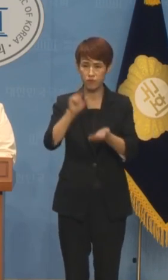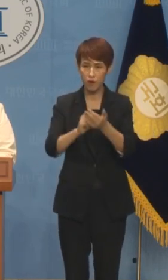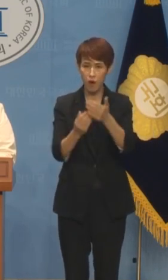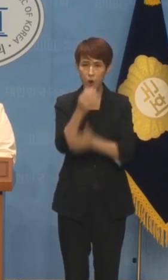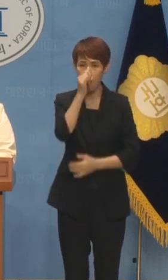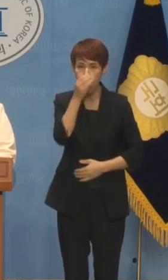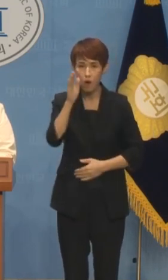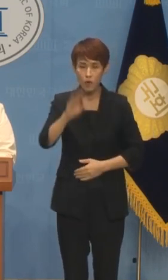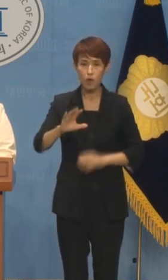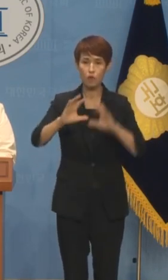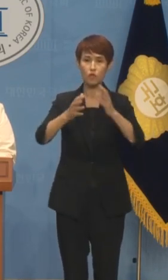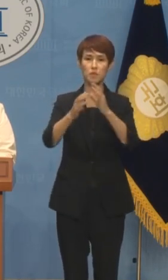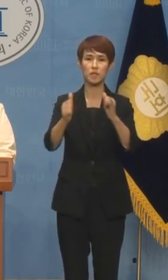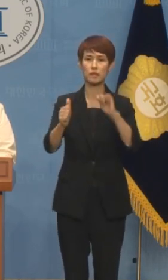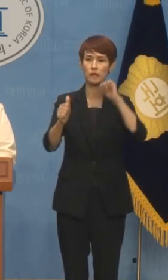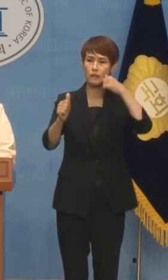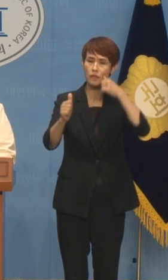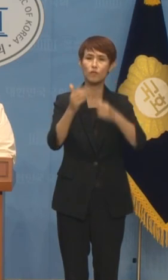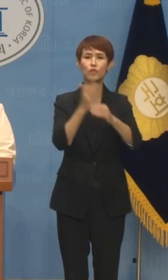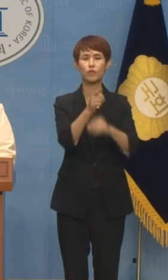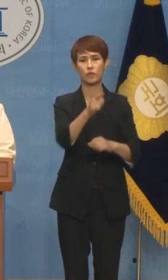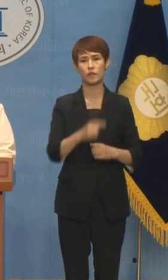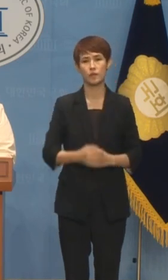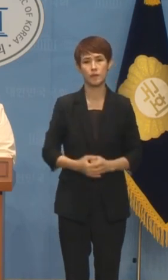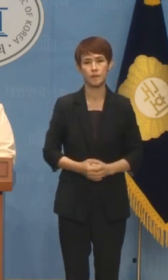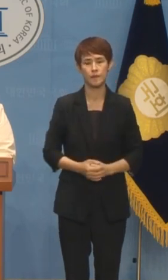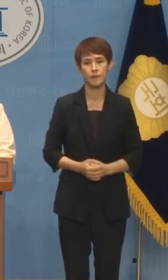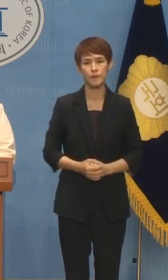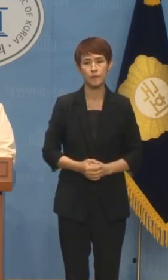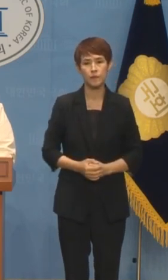않고 국민을 우롱하고 있습니다.